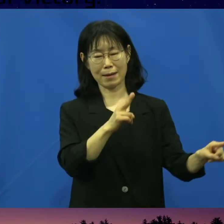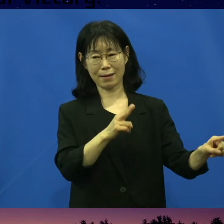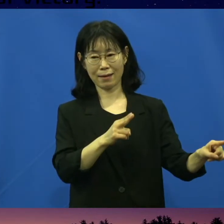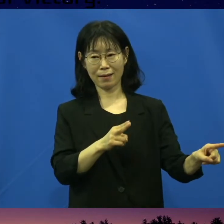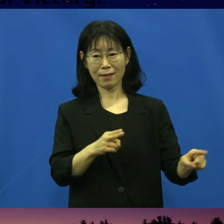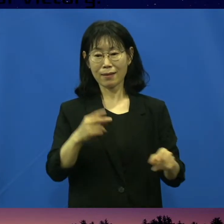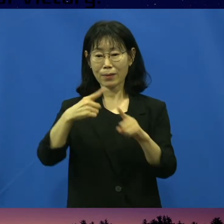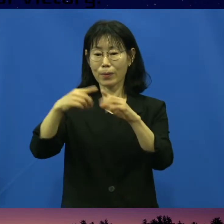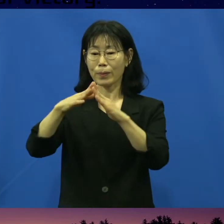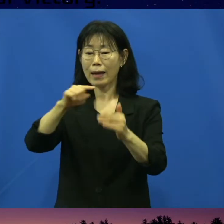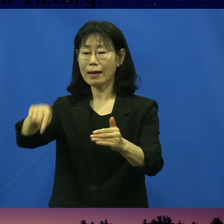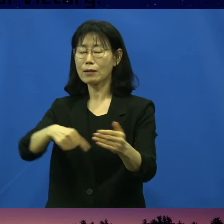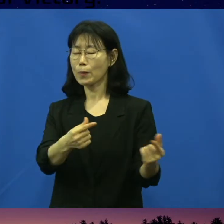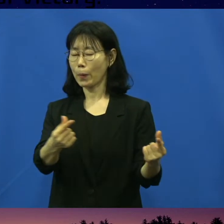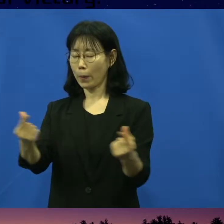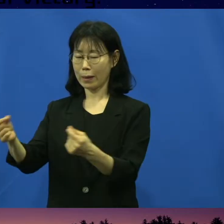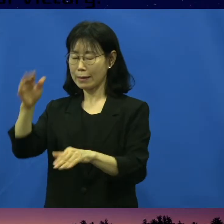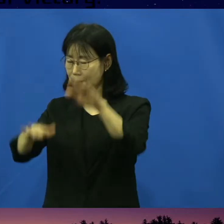게 아니라